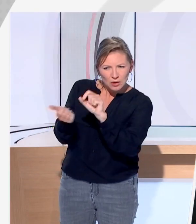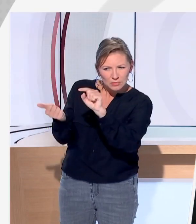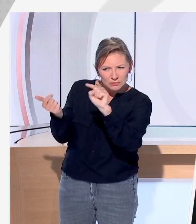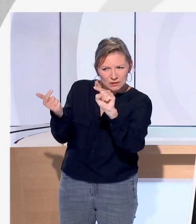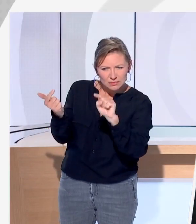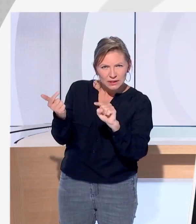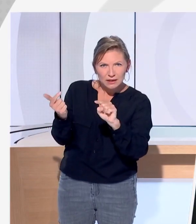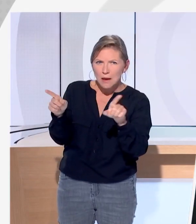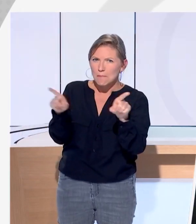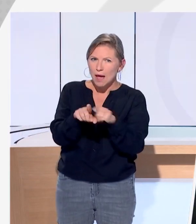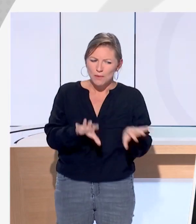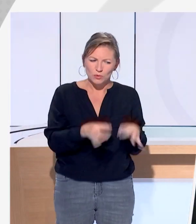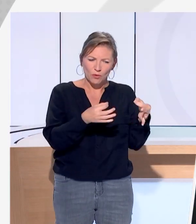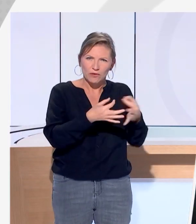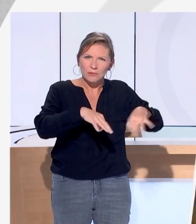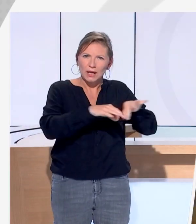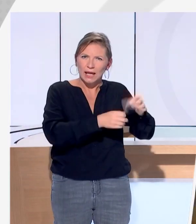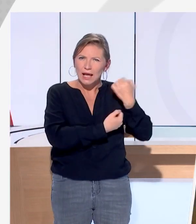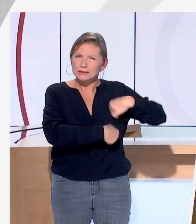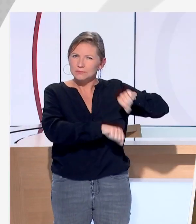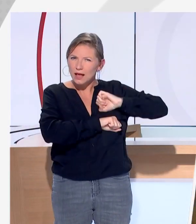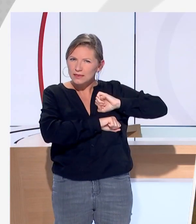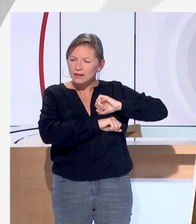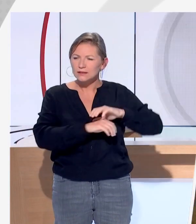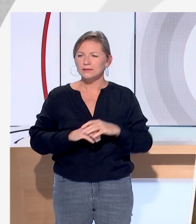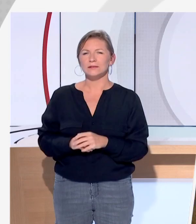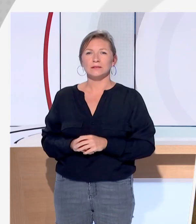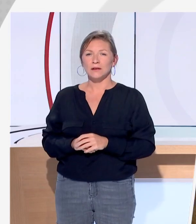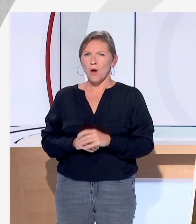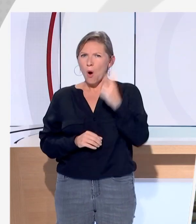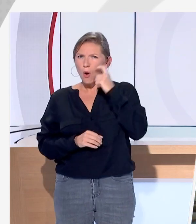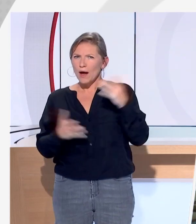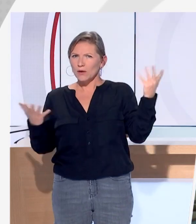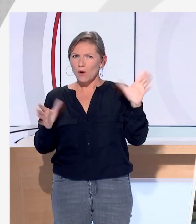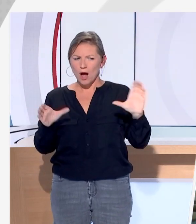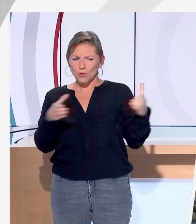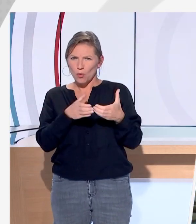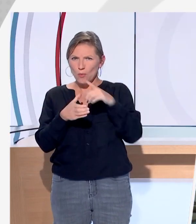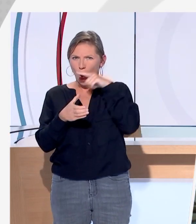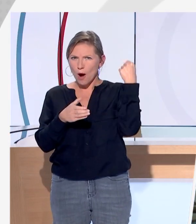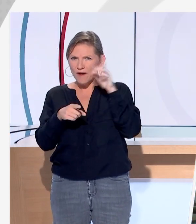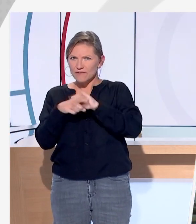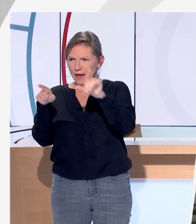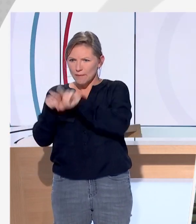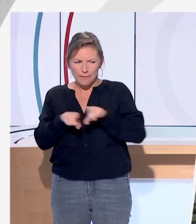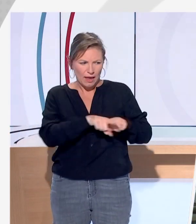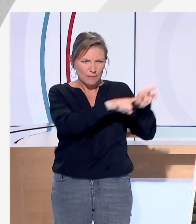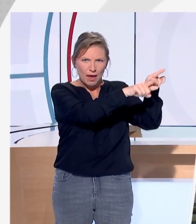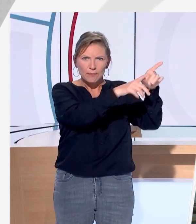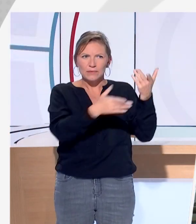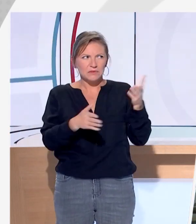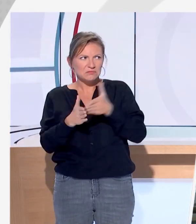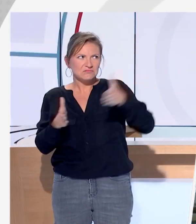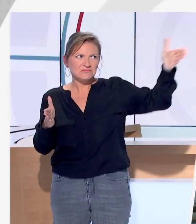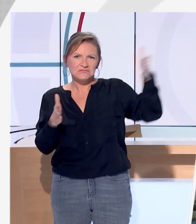Il y a des signes aussi comme on retrouve un peu en Espagne. On sent vraiment un même groupe qui a fait ça. Sur à peu